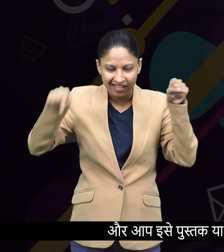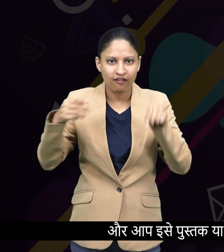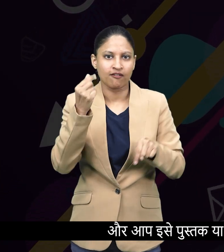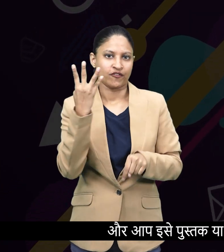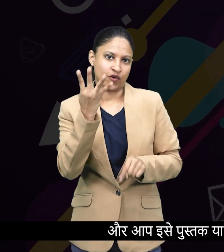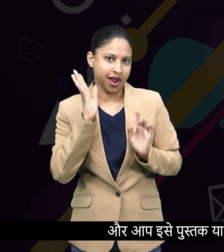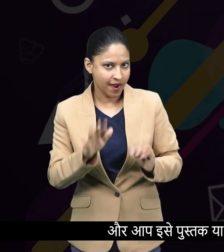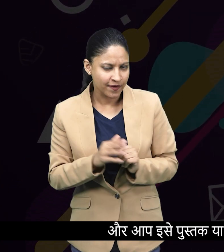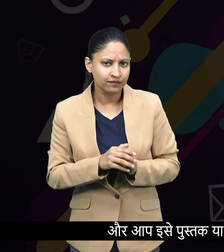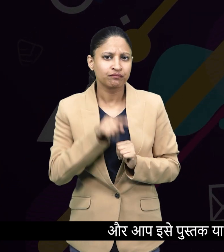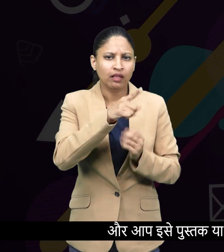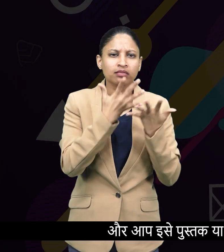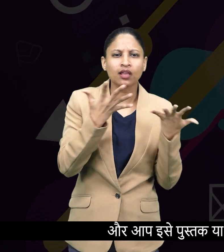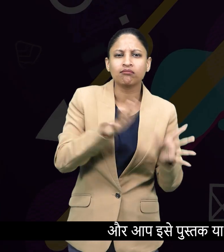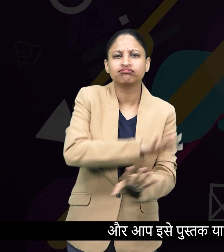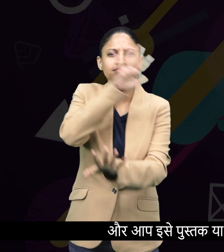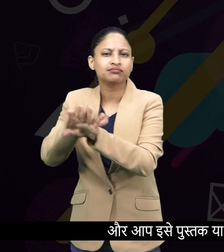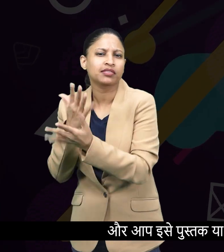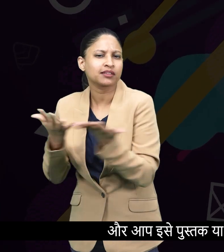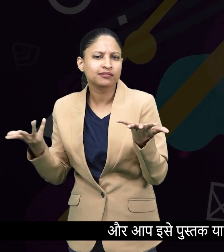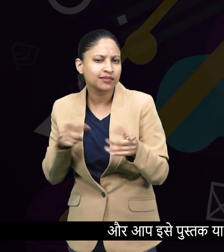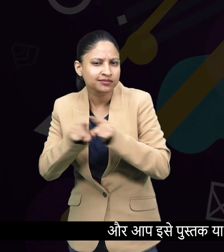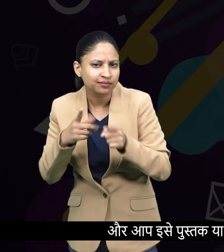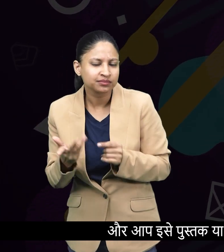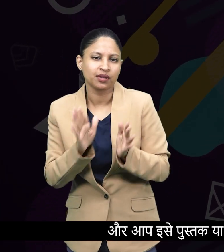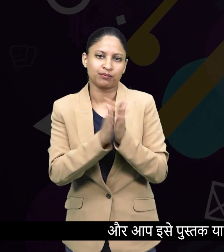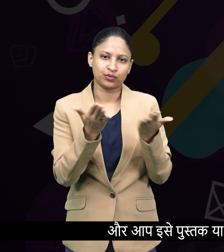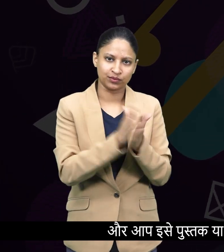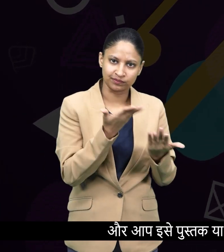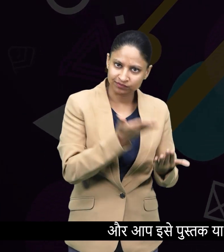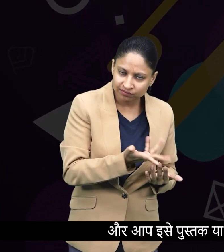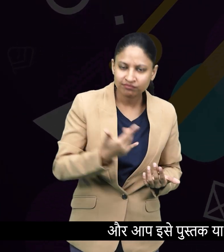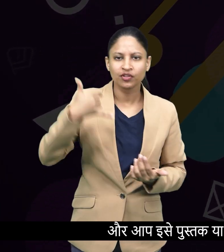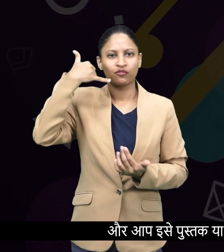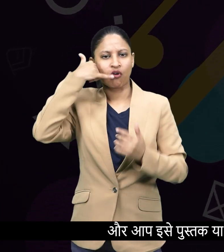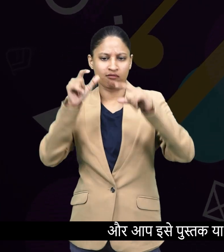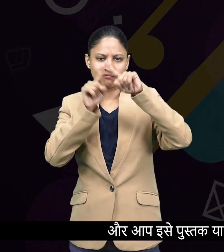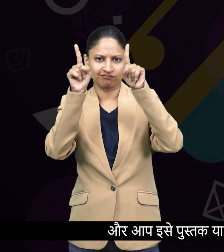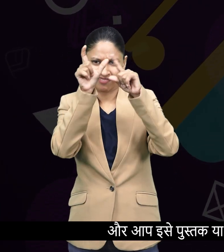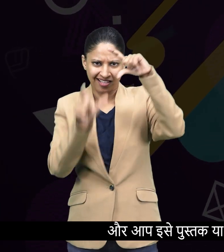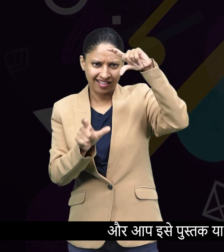और आप इसे पुस्तक या मोबाइल फोन जैसी वस्तुओं में देख सकते हैं।